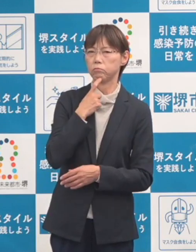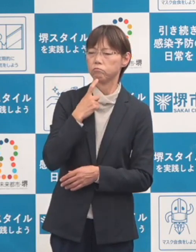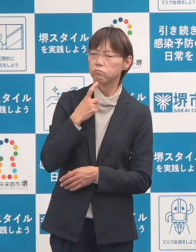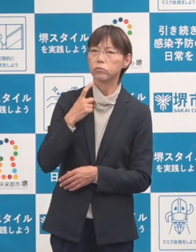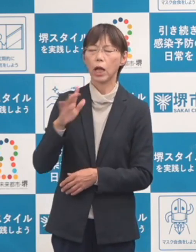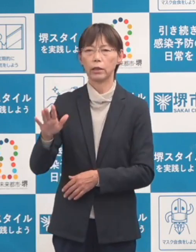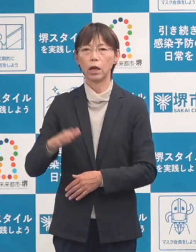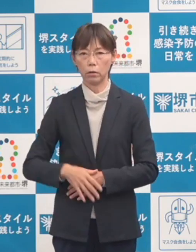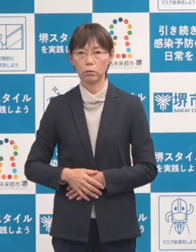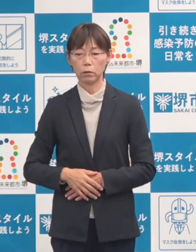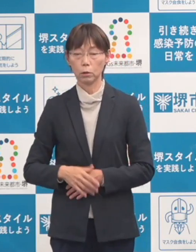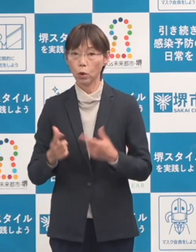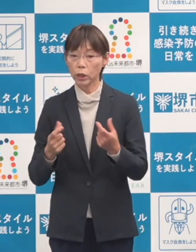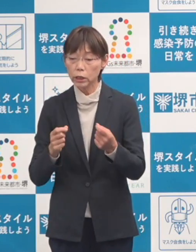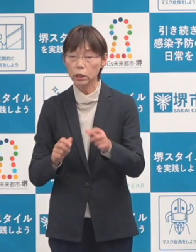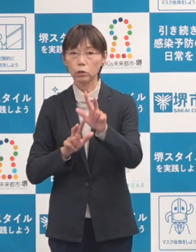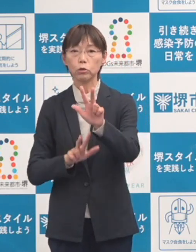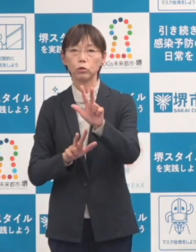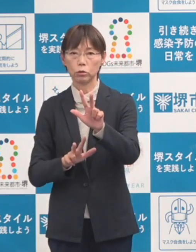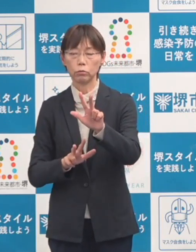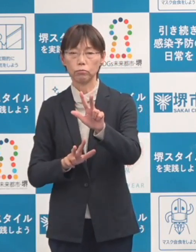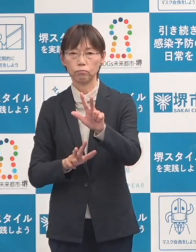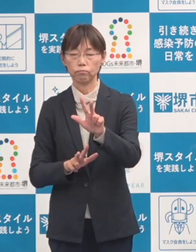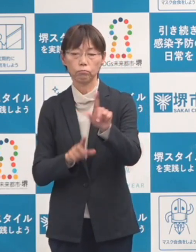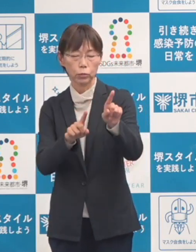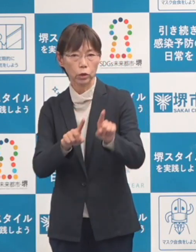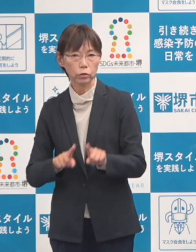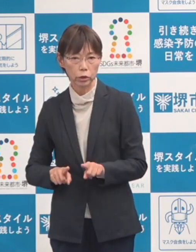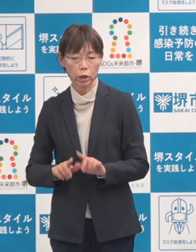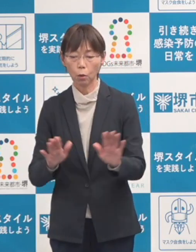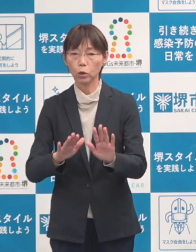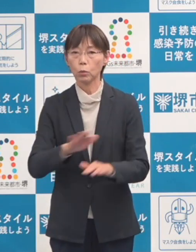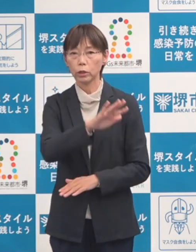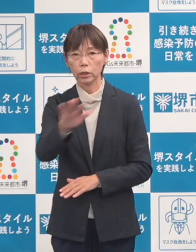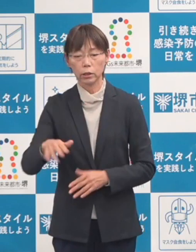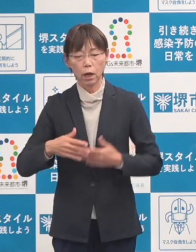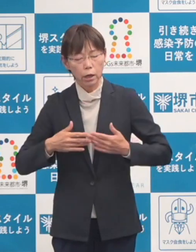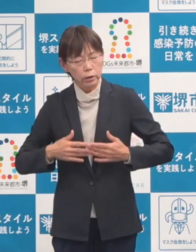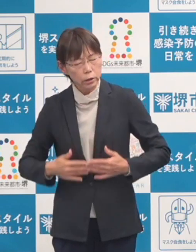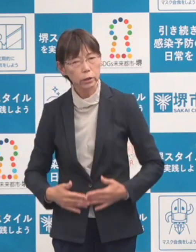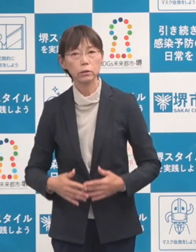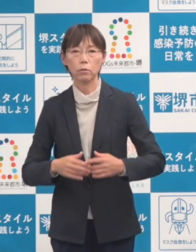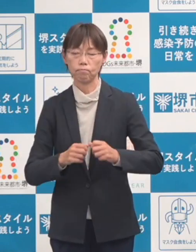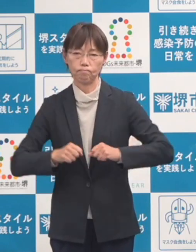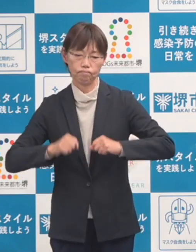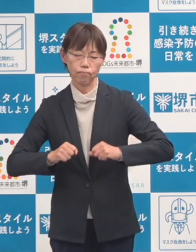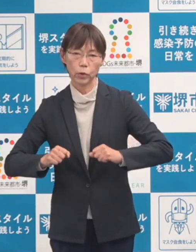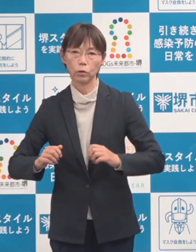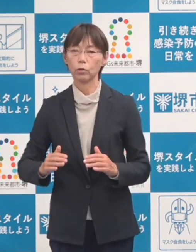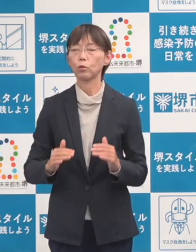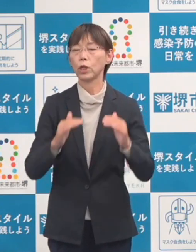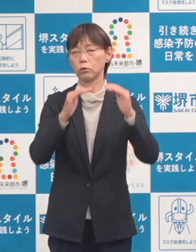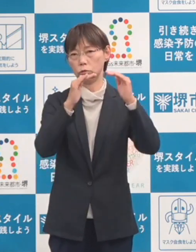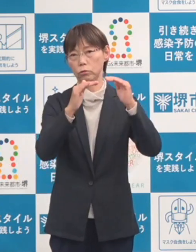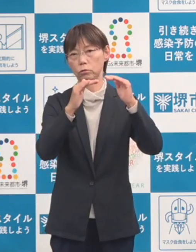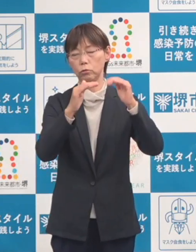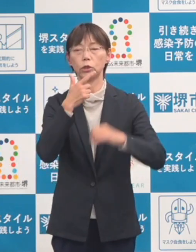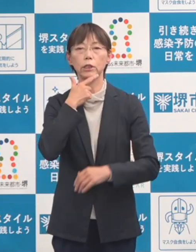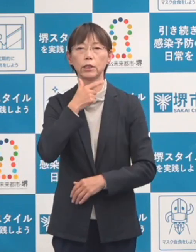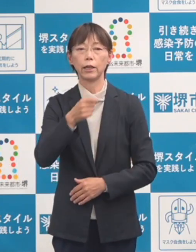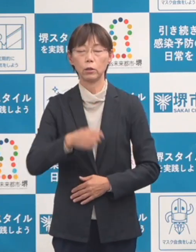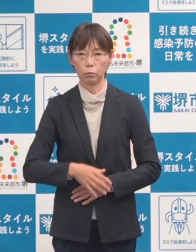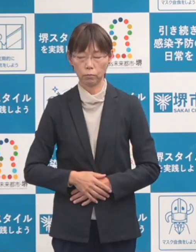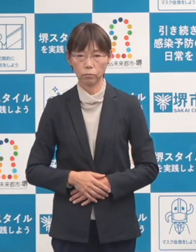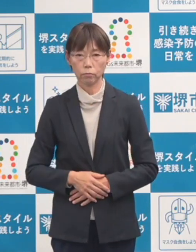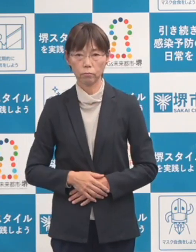ールは踏まえながら、社会の子どもたちが安心して健全に育つために力を尽くしたいと思っています。今財